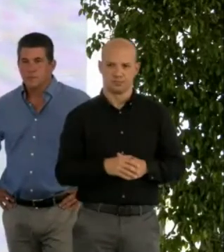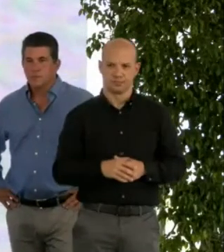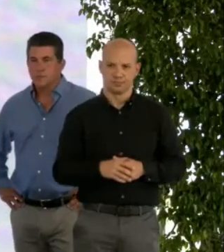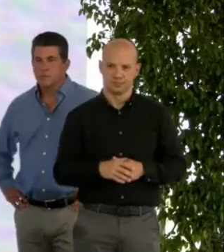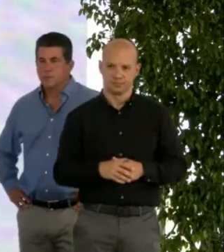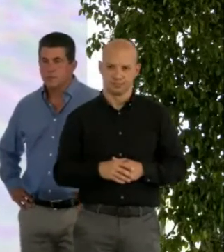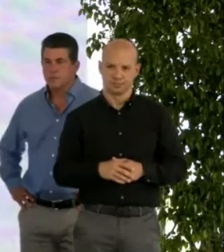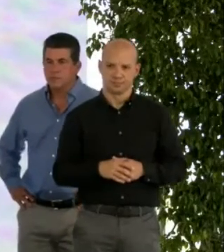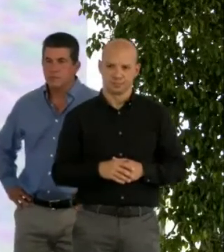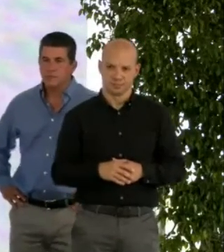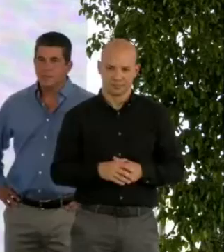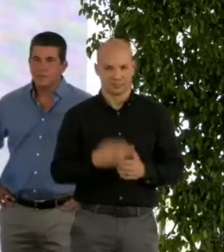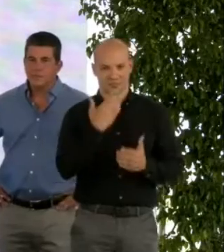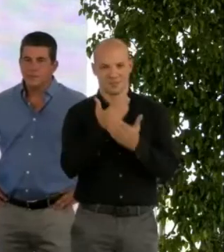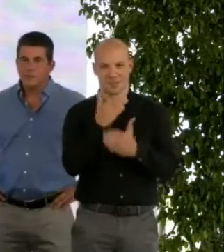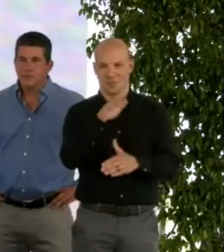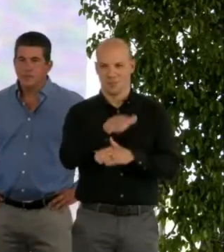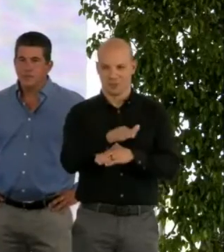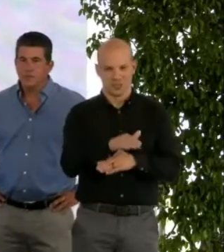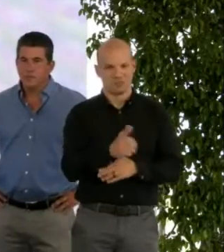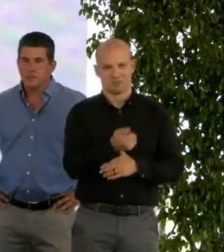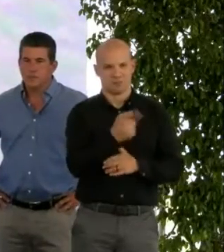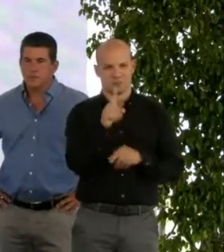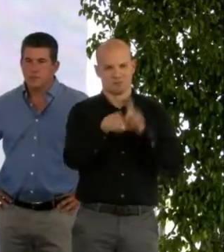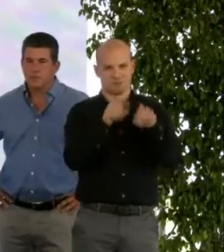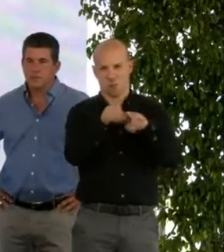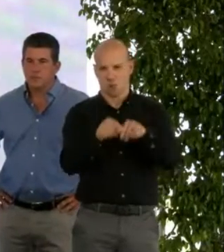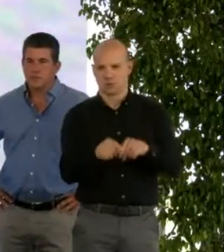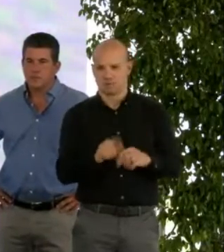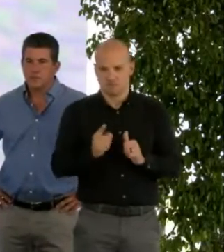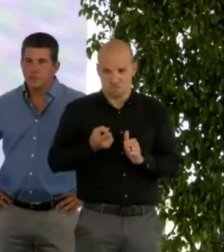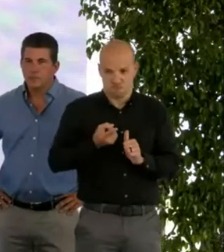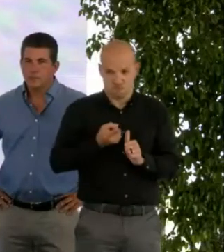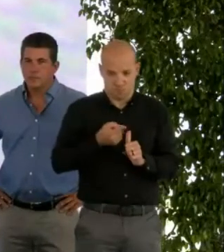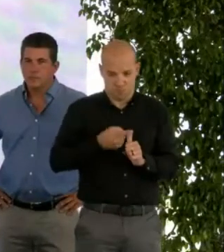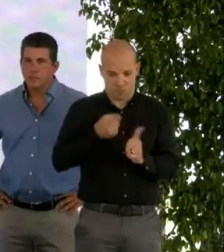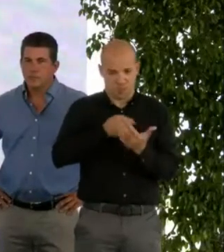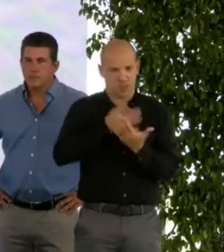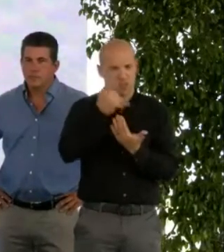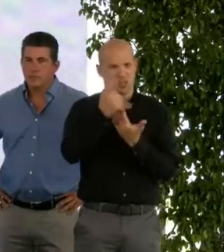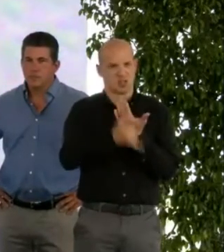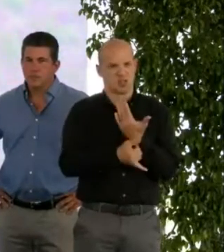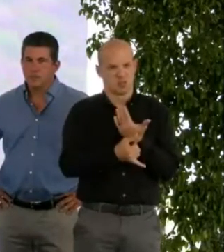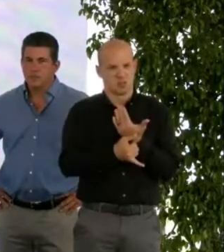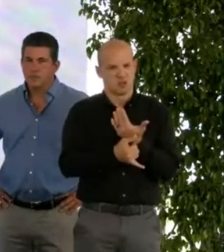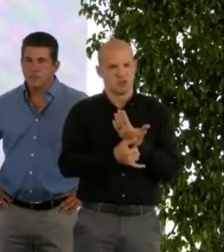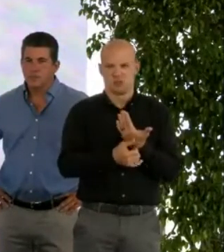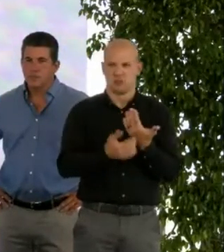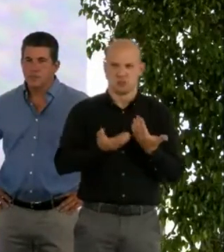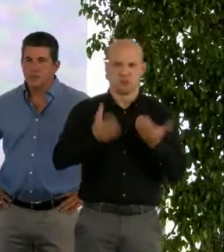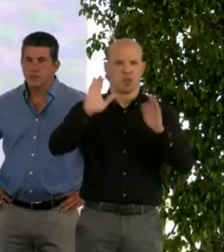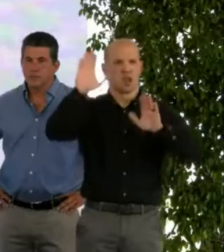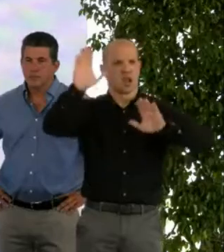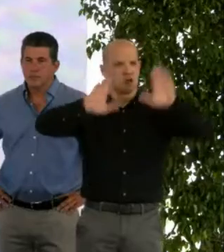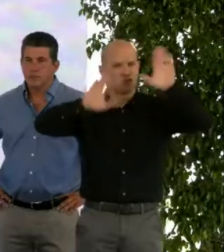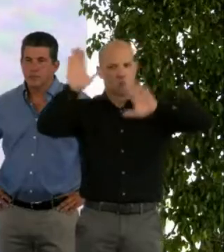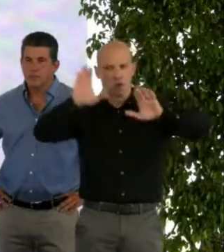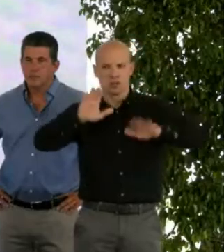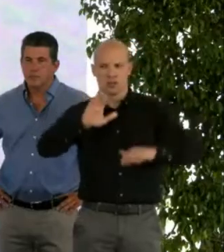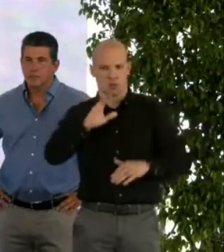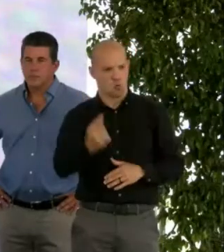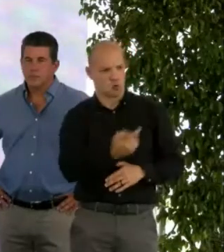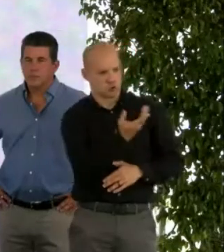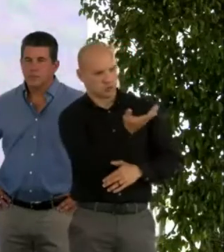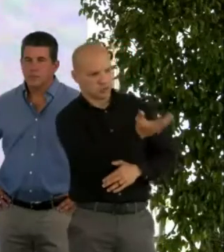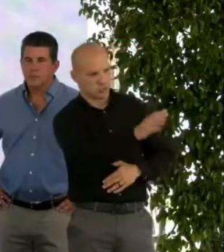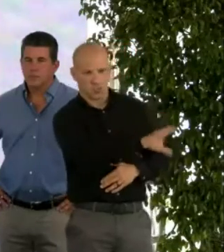Sí, yo quisiera saber, buenas tardes, tengo varias preguntas. Primero, si este proyecto fue a subasta o si es solamente con esta compañía que